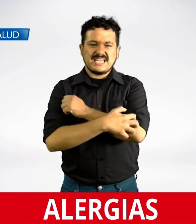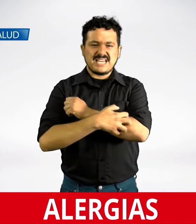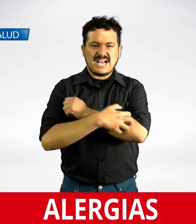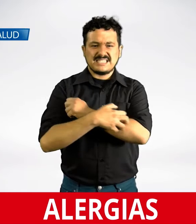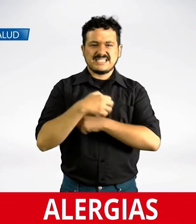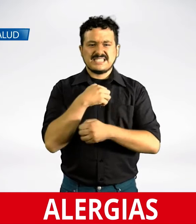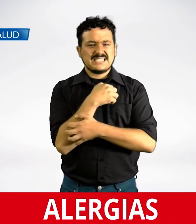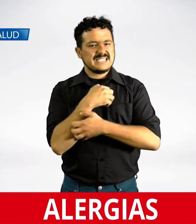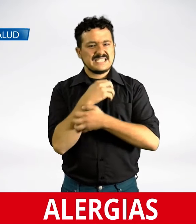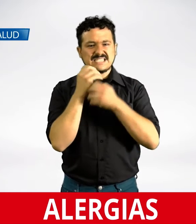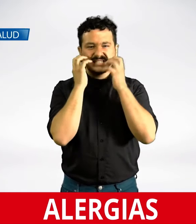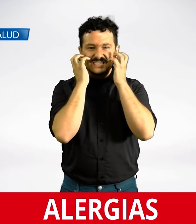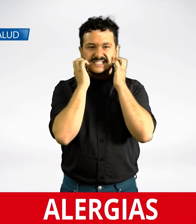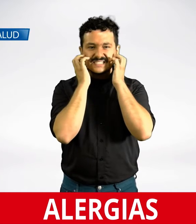alergias,